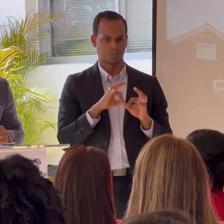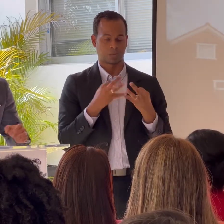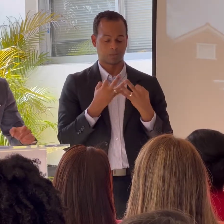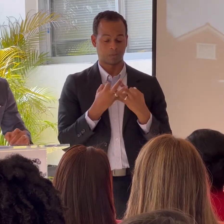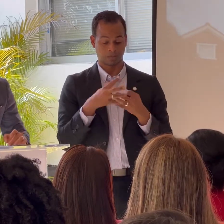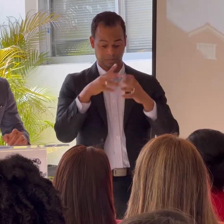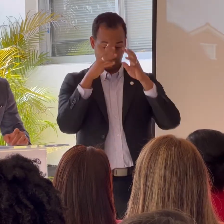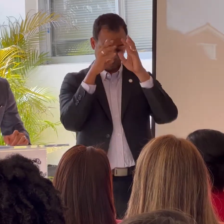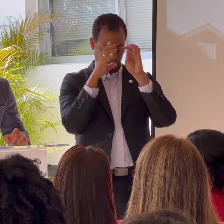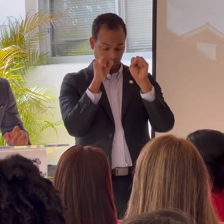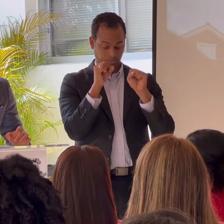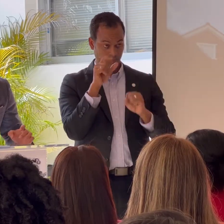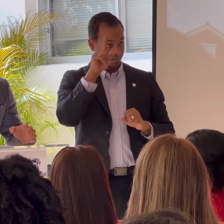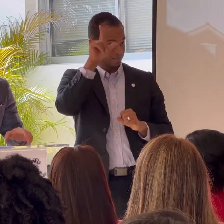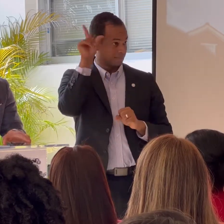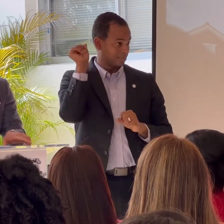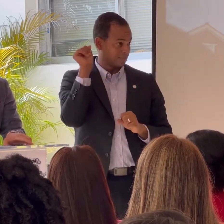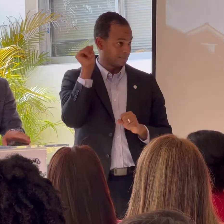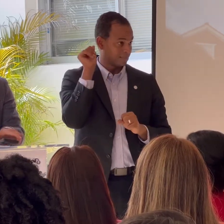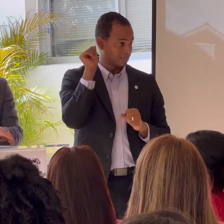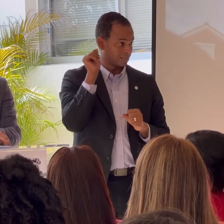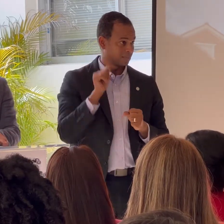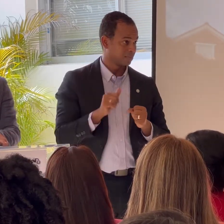El presidente Luis Abinader,